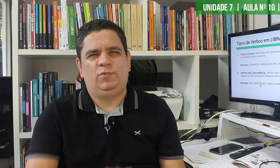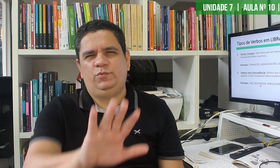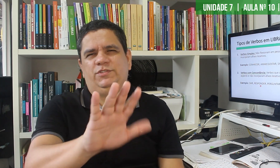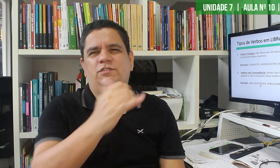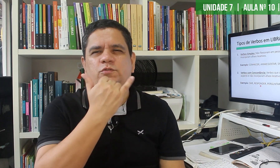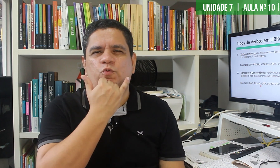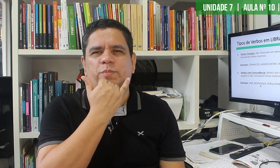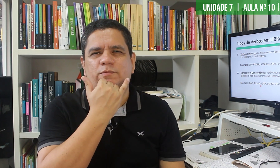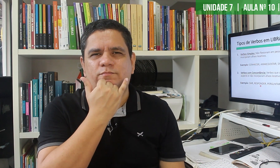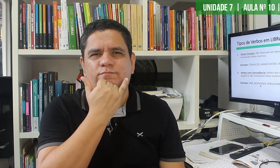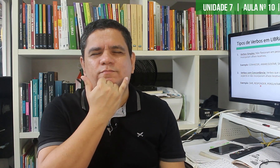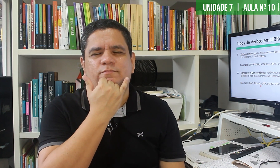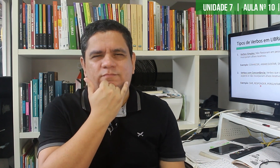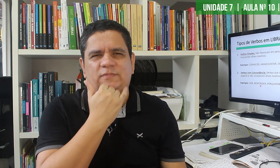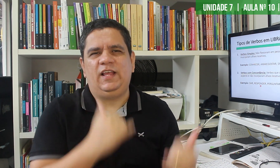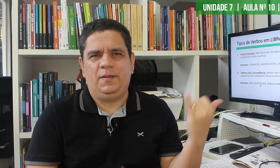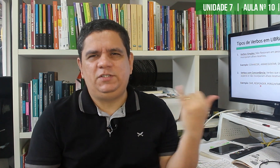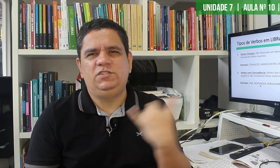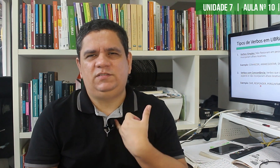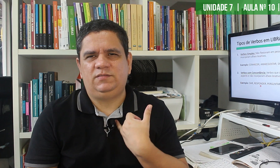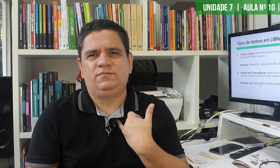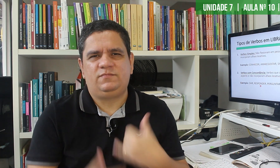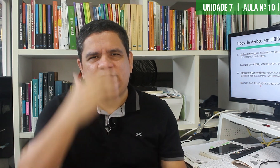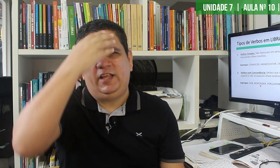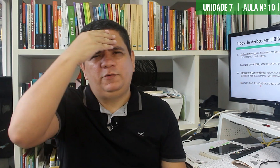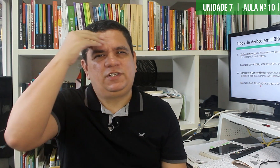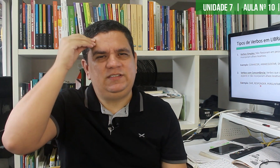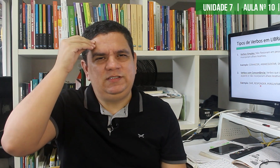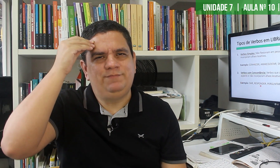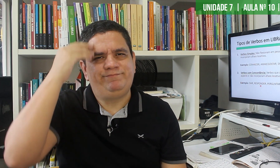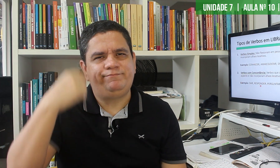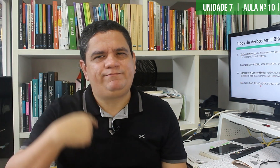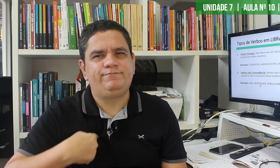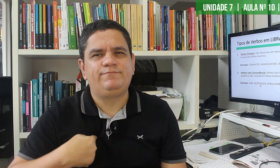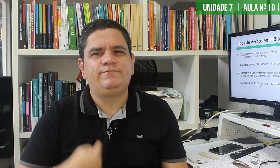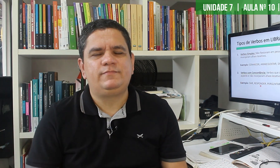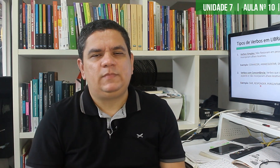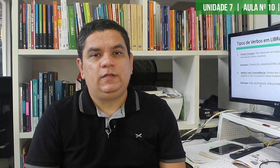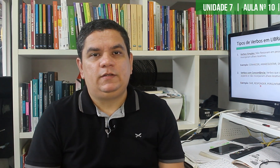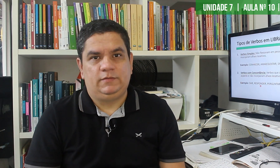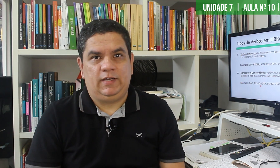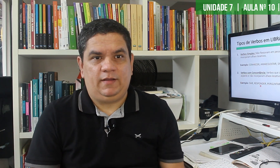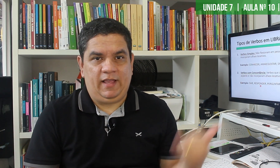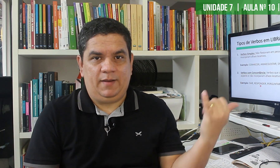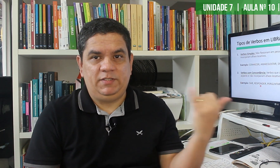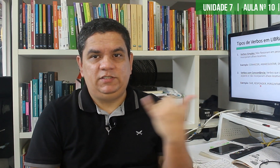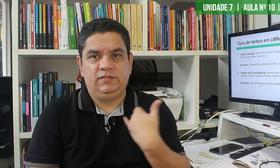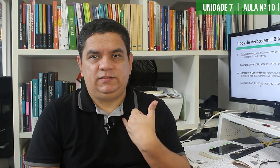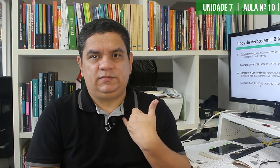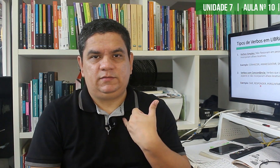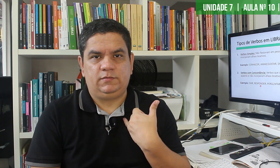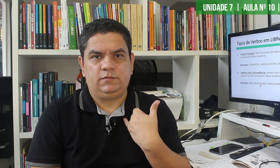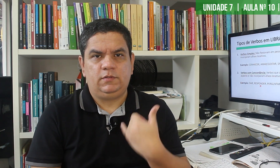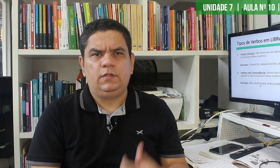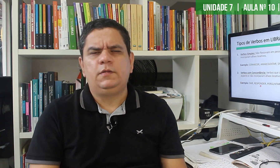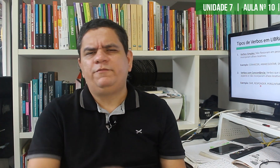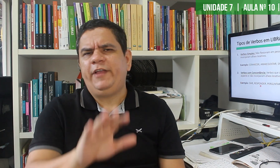Poxa, desculpa. Ela me disse. Eu esqueci. Tá? Ela me disse. Vem